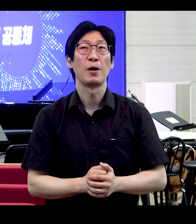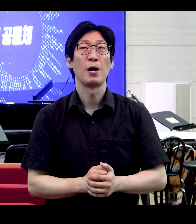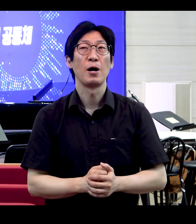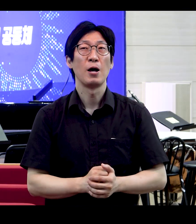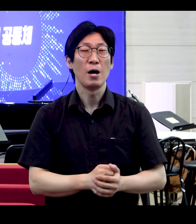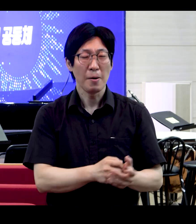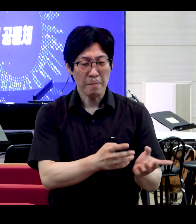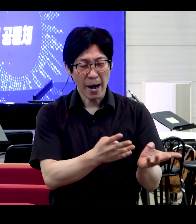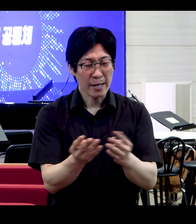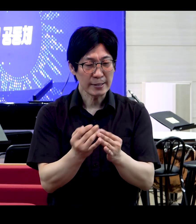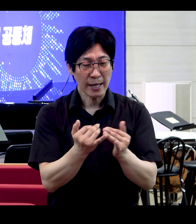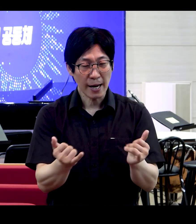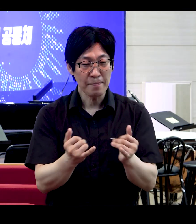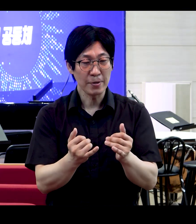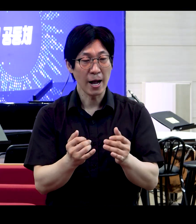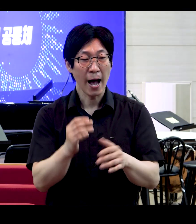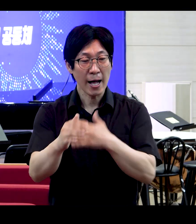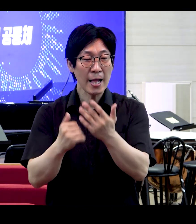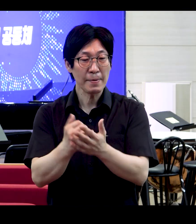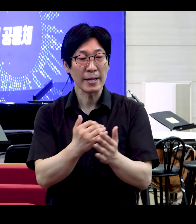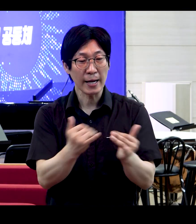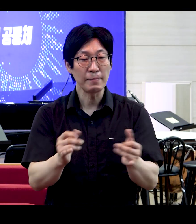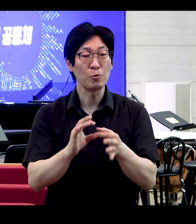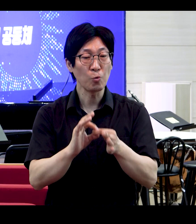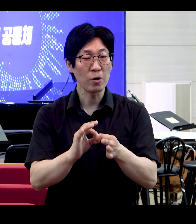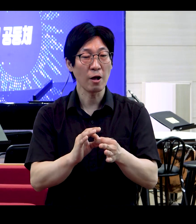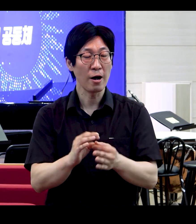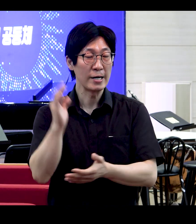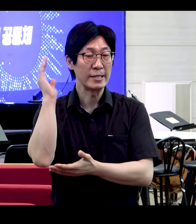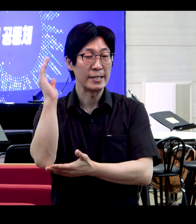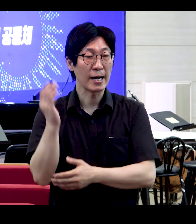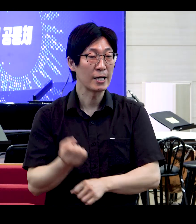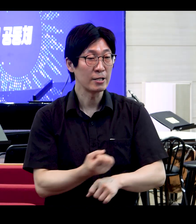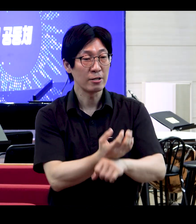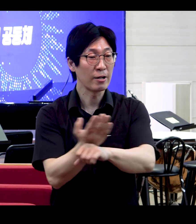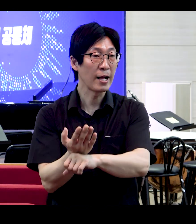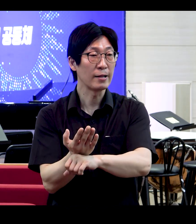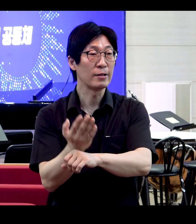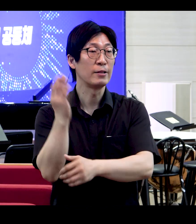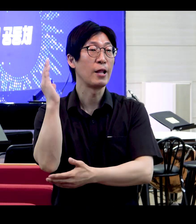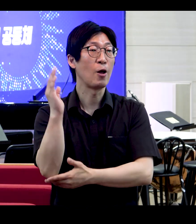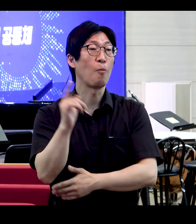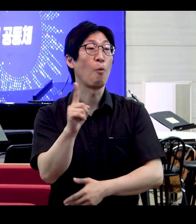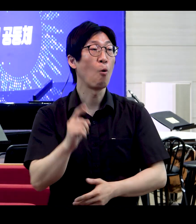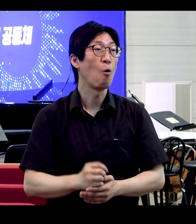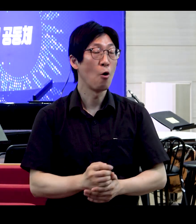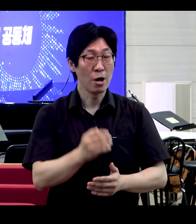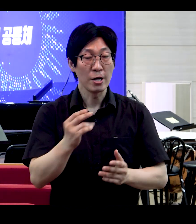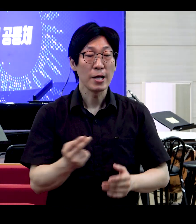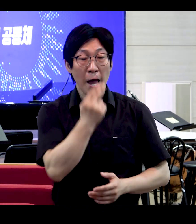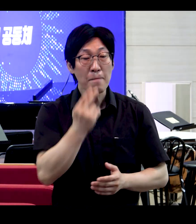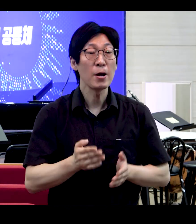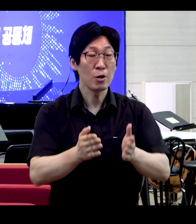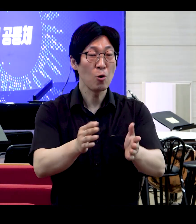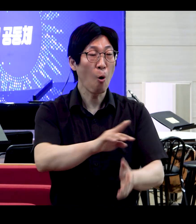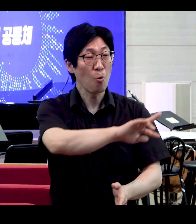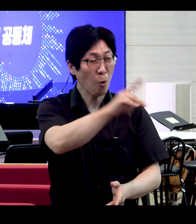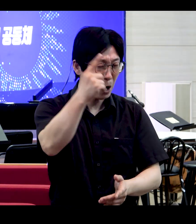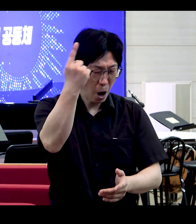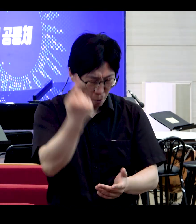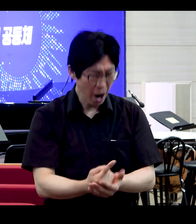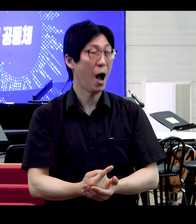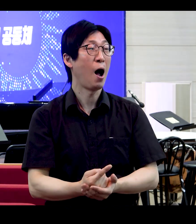예언자들을 통해서, 많은 하나님의 사람을 통해서 말씀하신 바로 그 메시지예요. 구원의 길, 생명의 길로